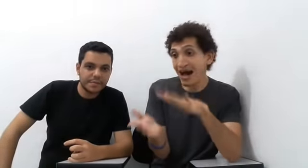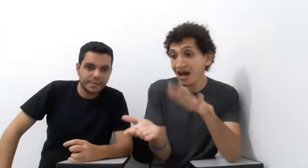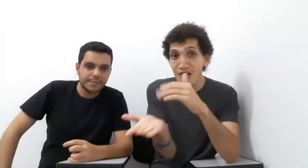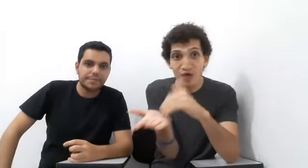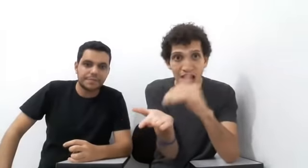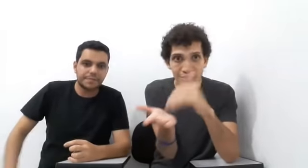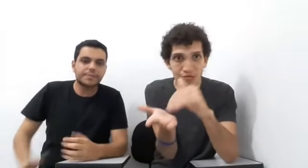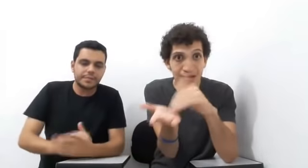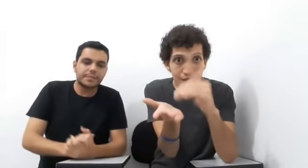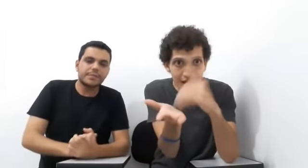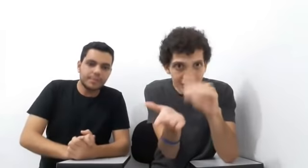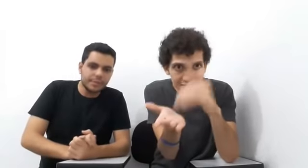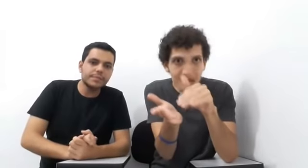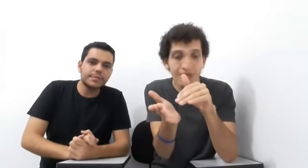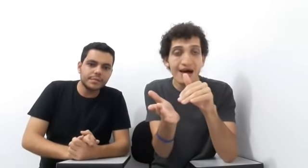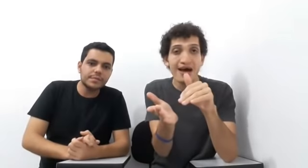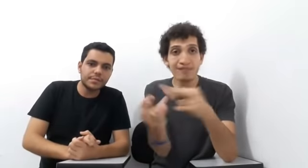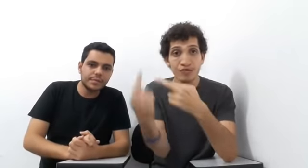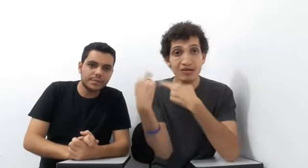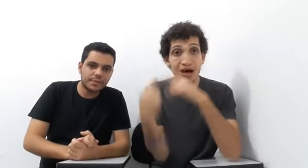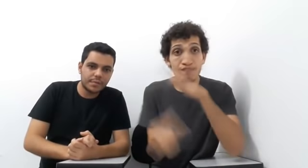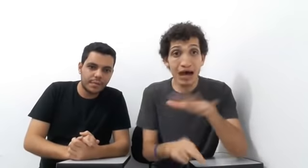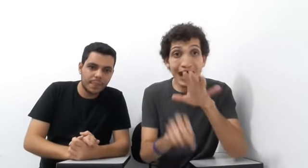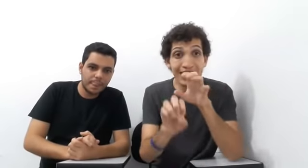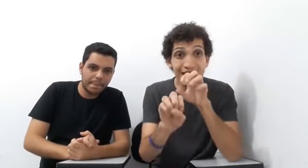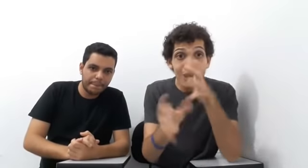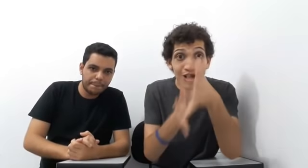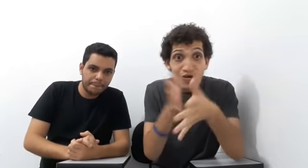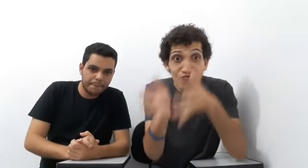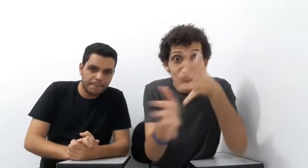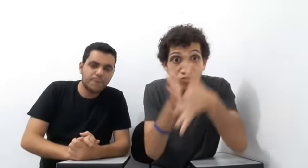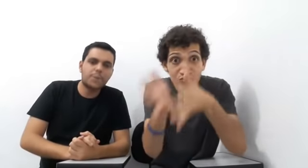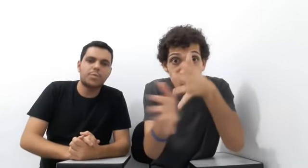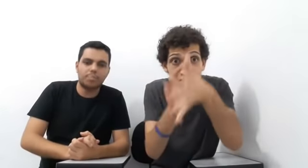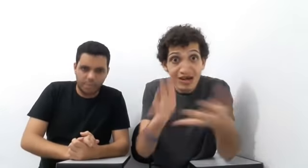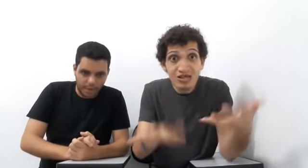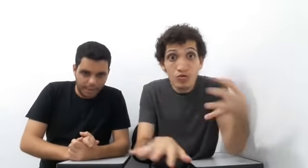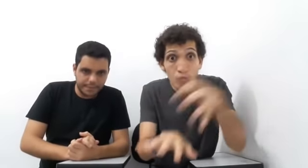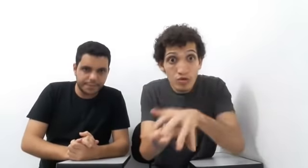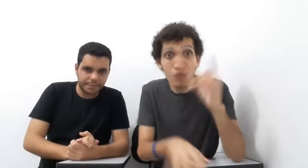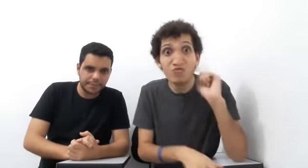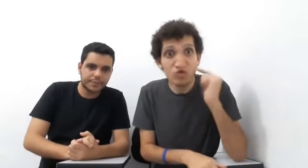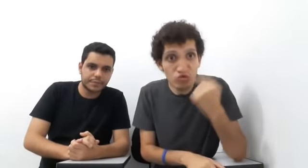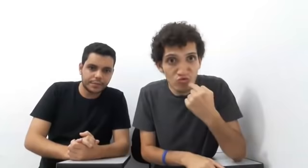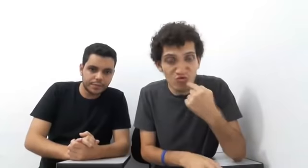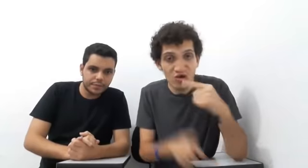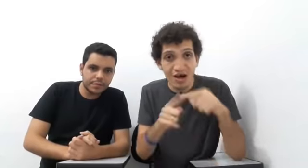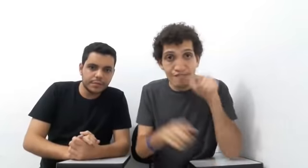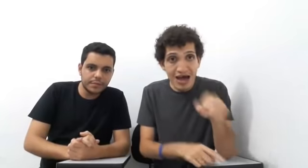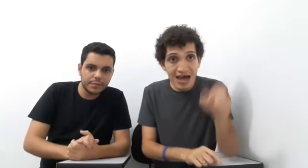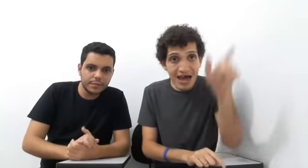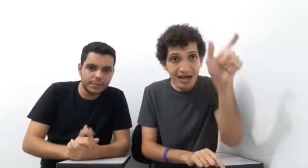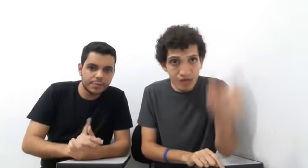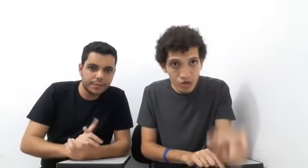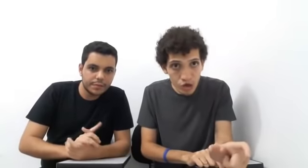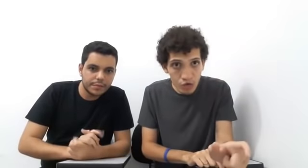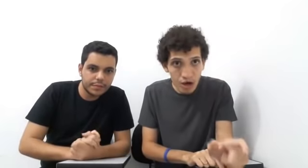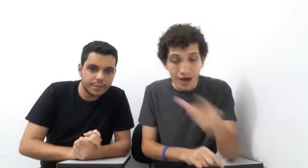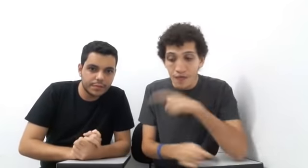de educação da secretaria, responsável pela área de Libras, de inclusão dos surdos. Mas essa pessoa tem